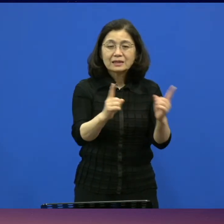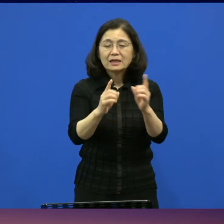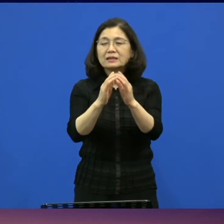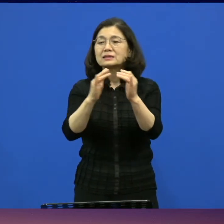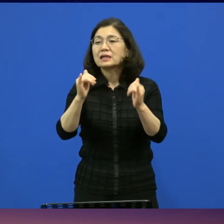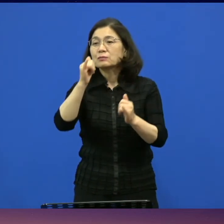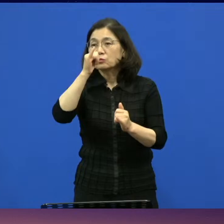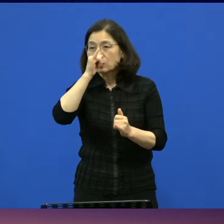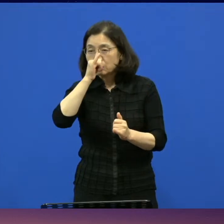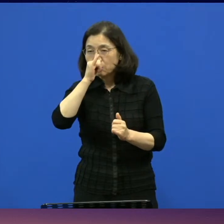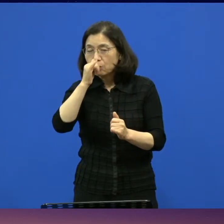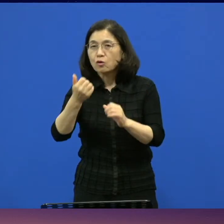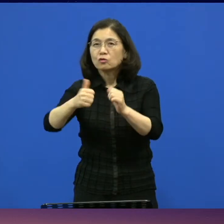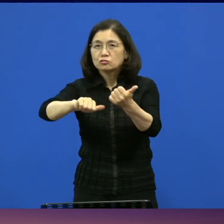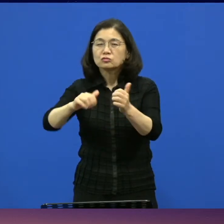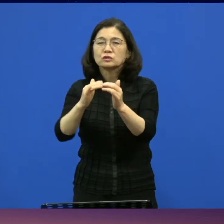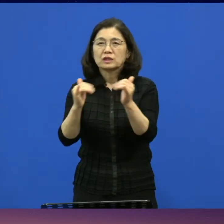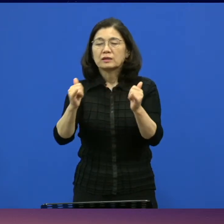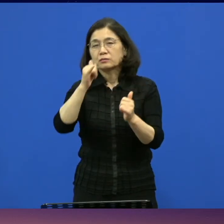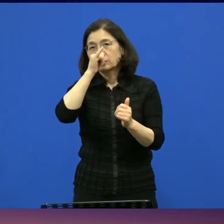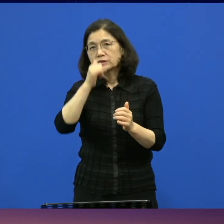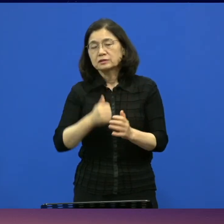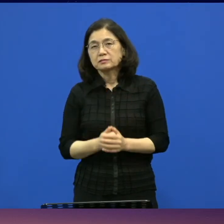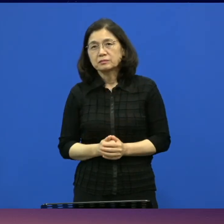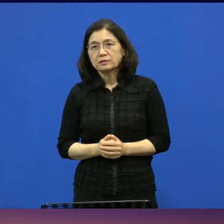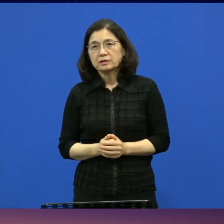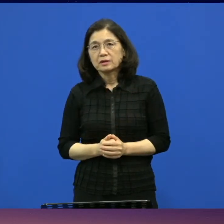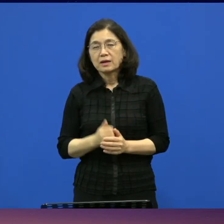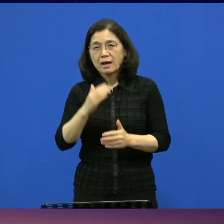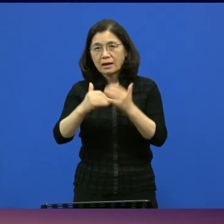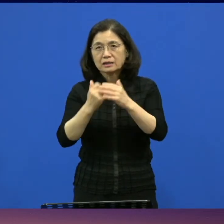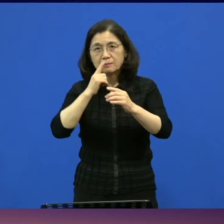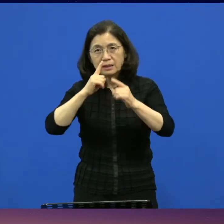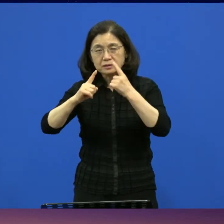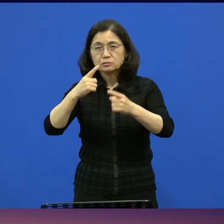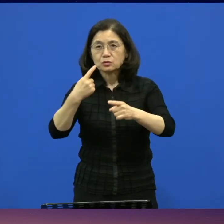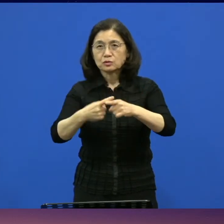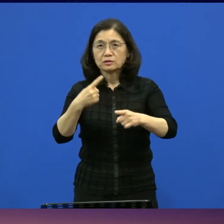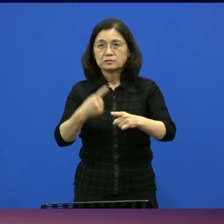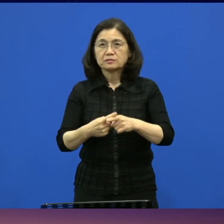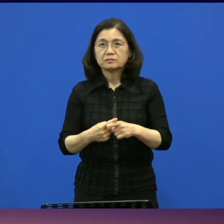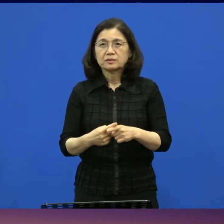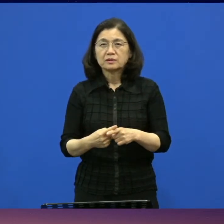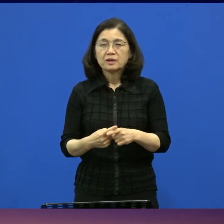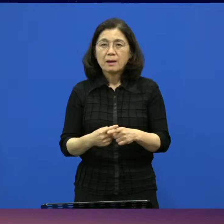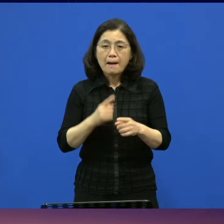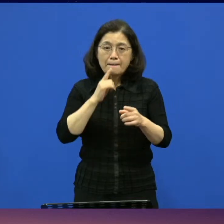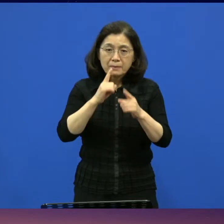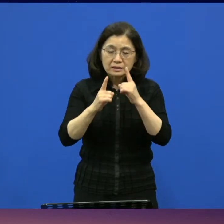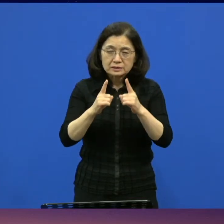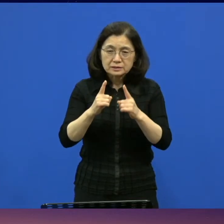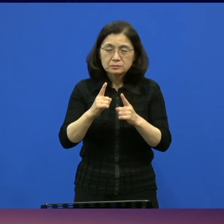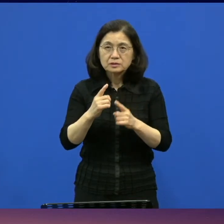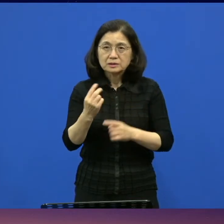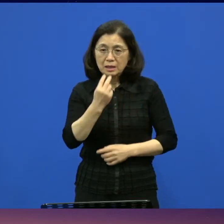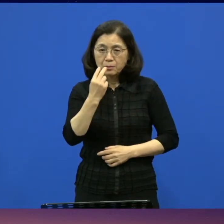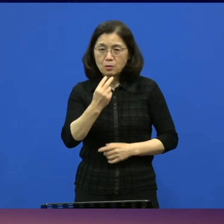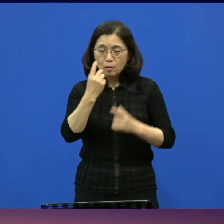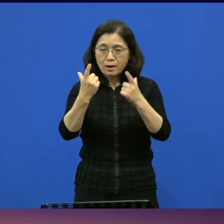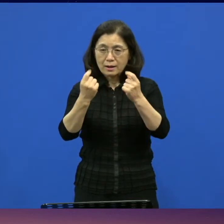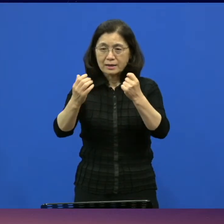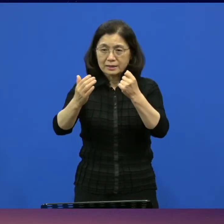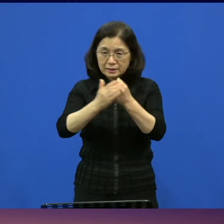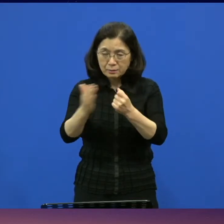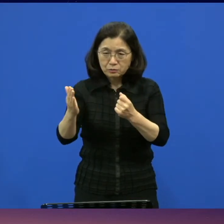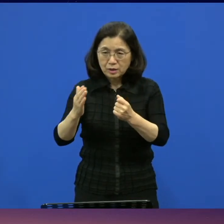아니라 심판의 기능도 있기 때문에 그렇습니다. 말씀도 마찬가지죠. 말씀은 능력이고 생명입니다. 그런데 그 말씀을 받을